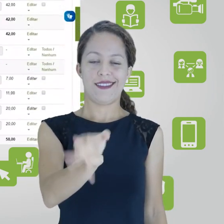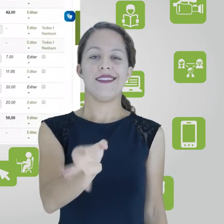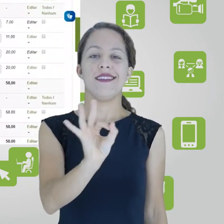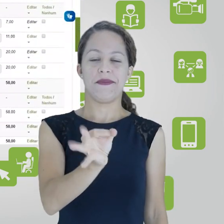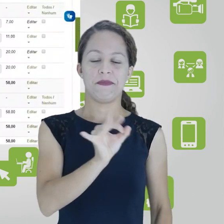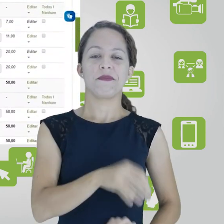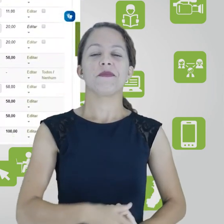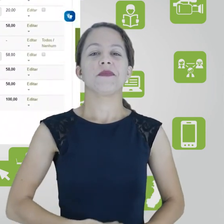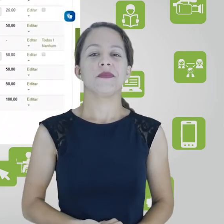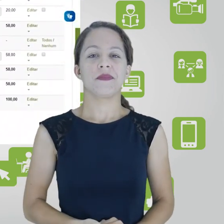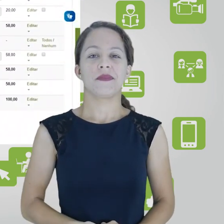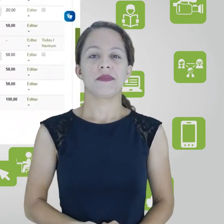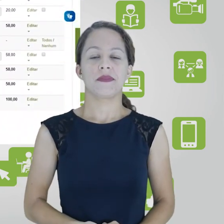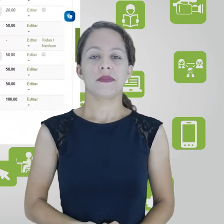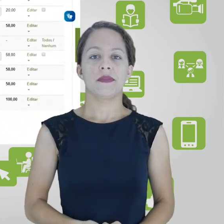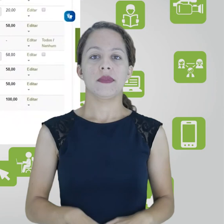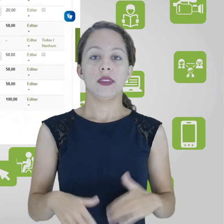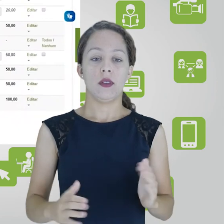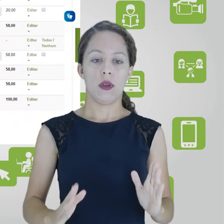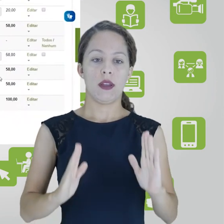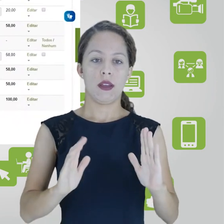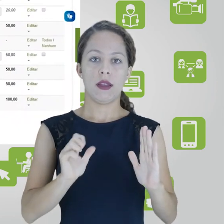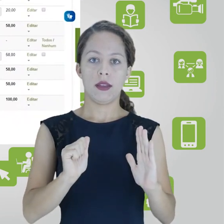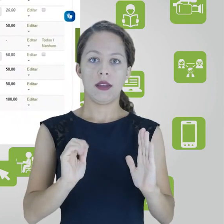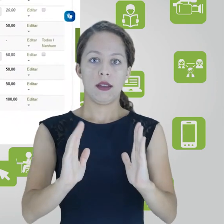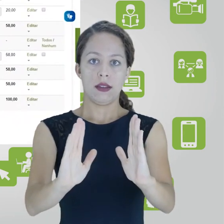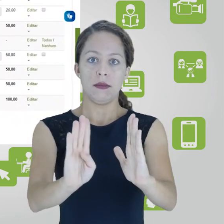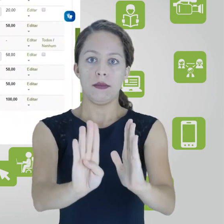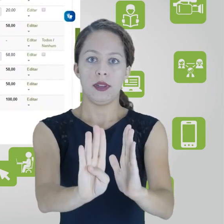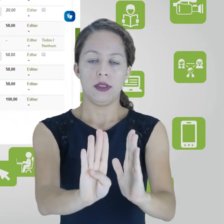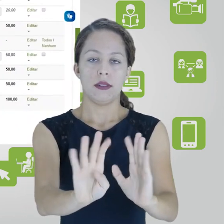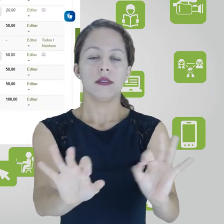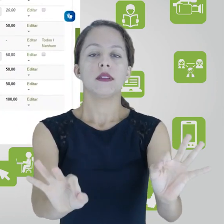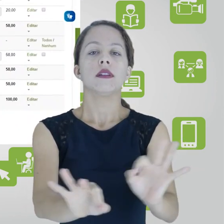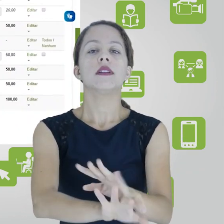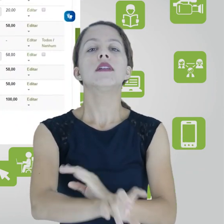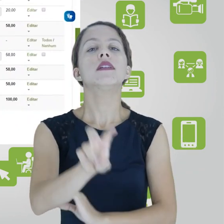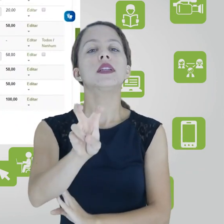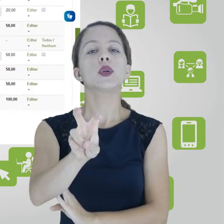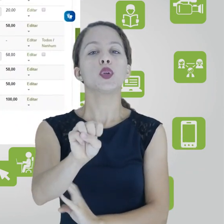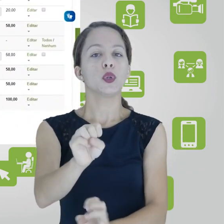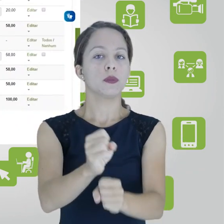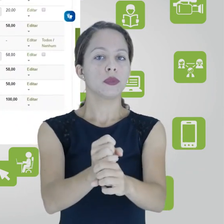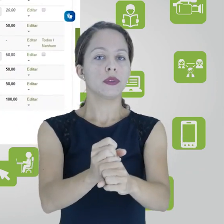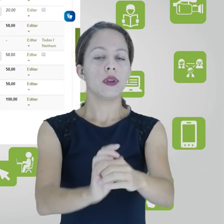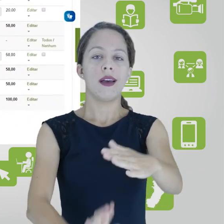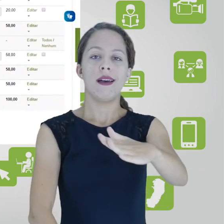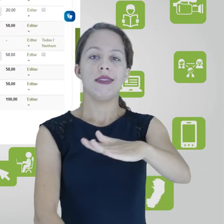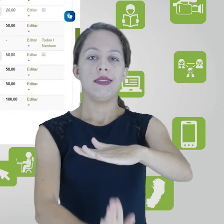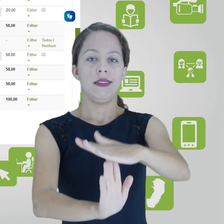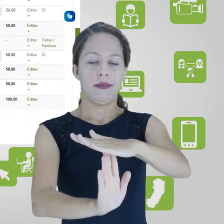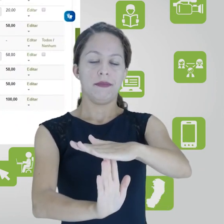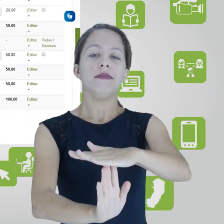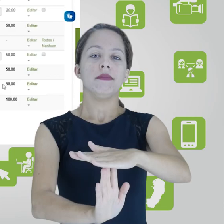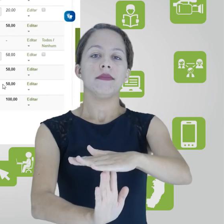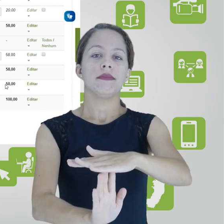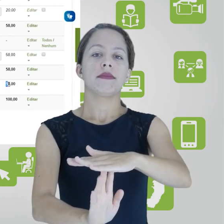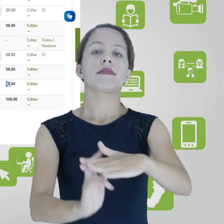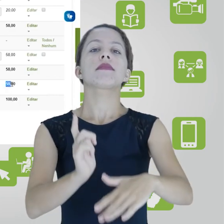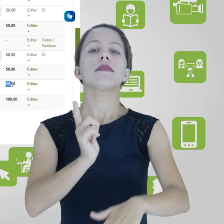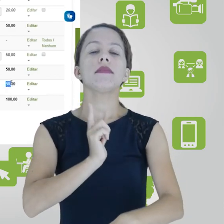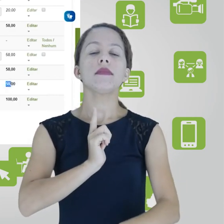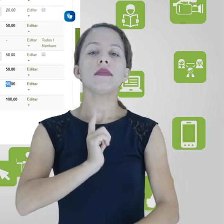errado. Olha lá. Ah, agora sim, ó. Então, a etapa B finaliza